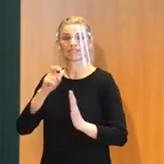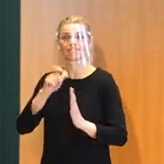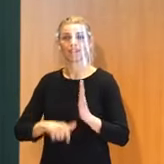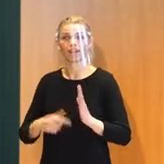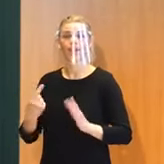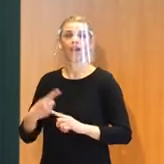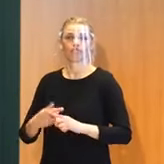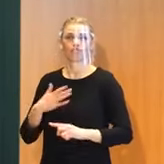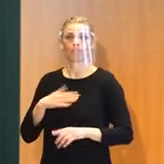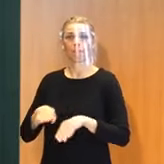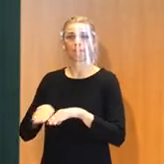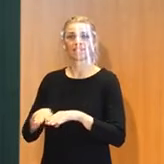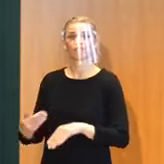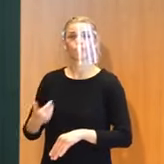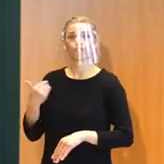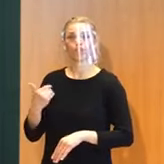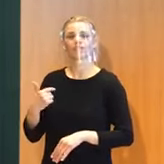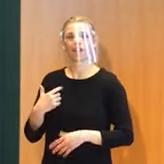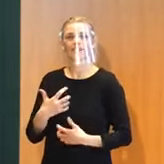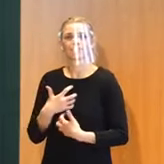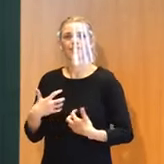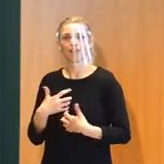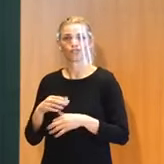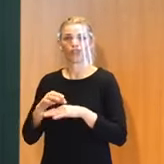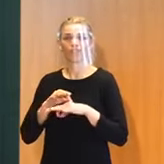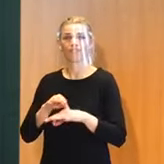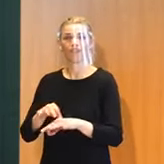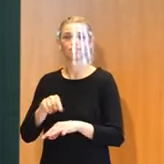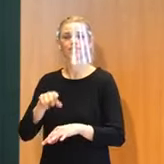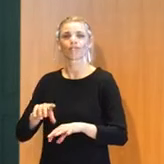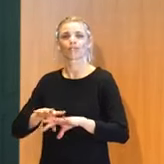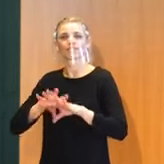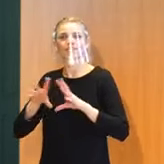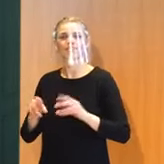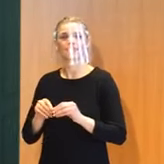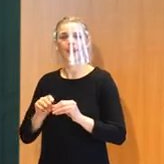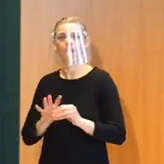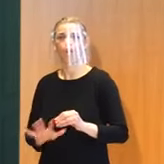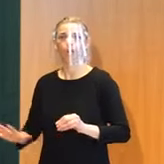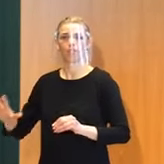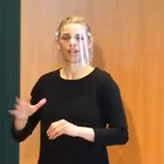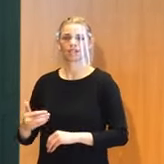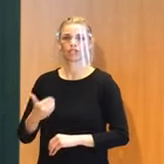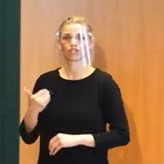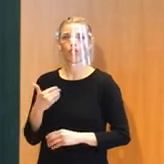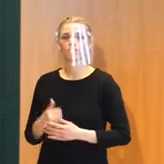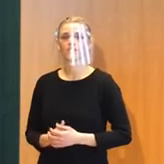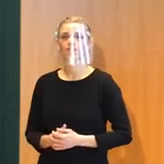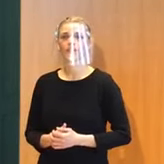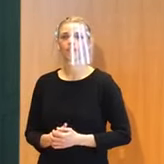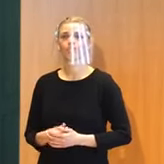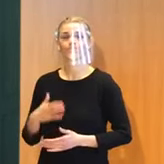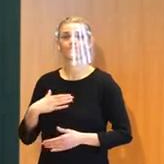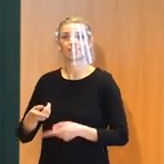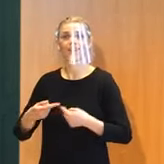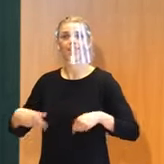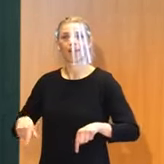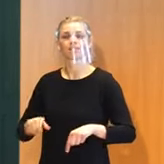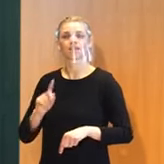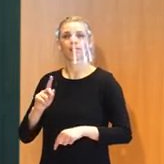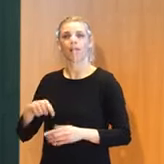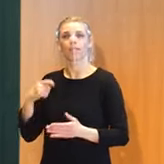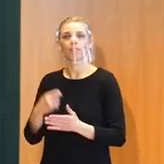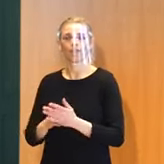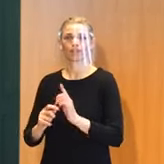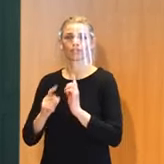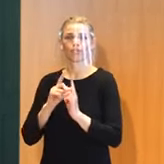ako ministerstvo školstva snažili viesť do celej oblasti školstva. Za nás by mali hlavne platiť